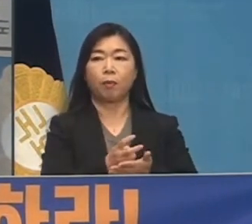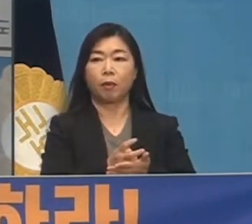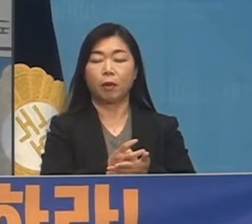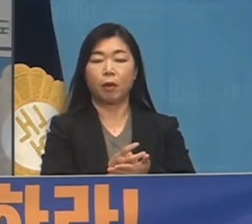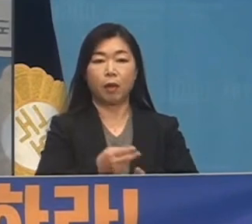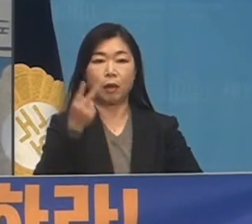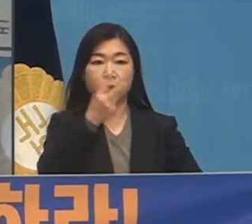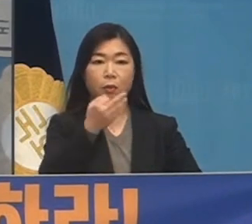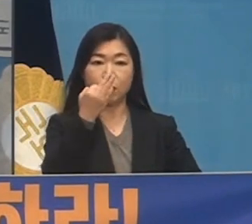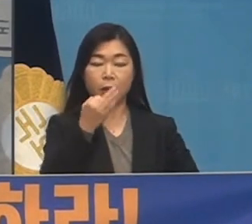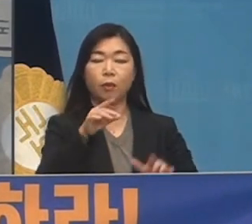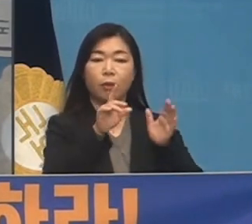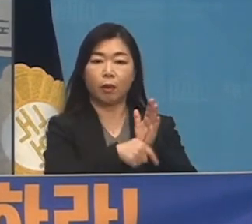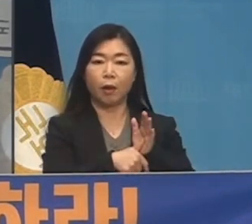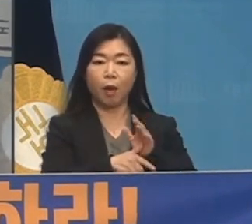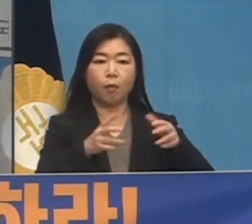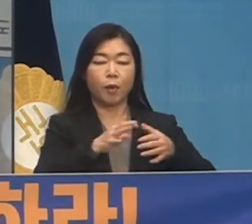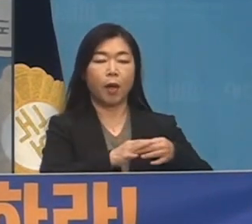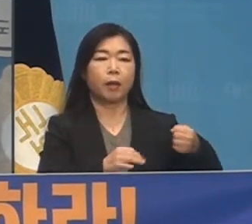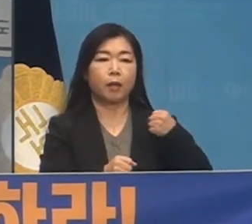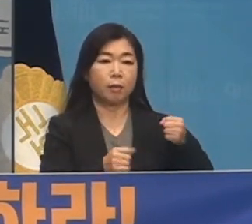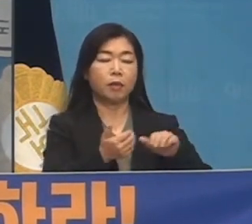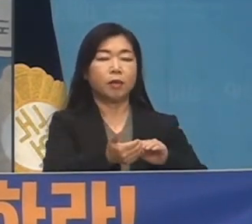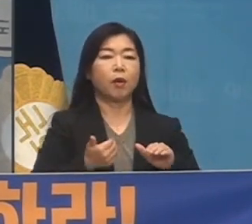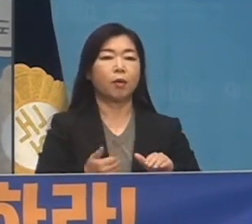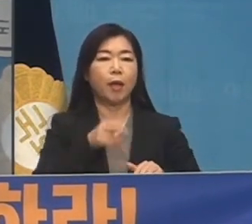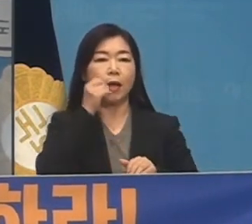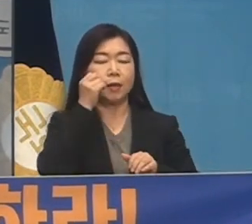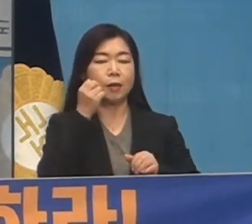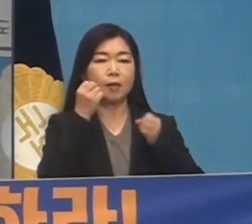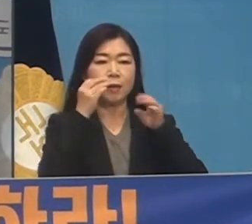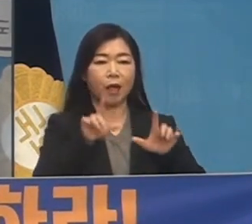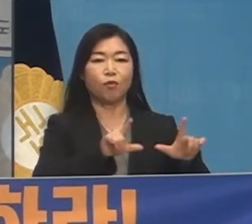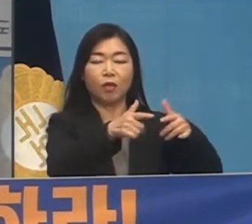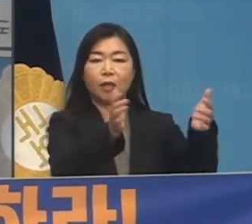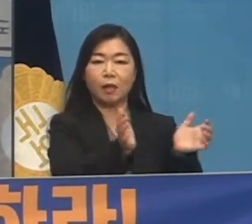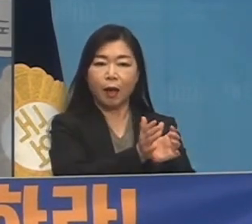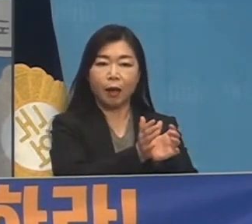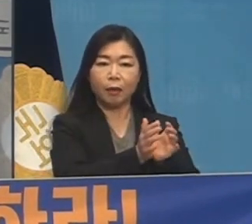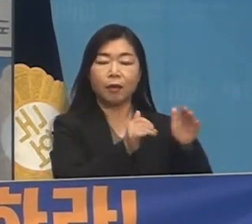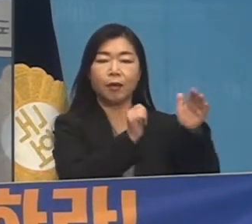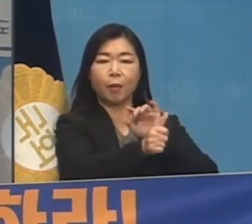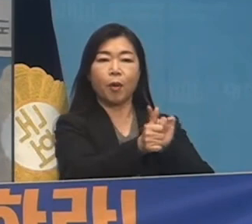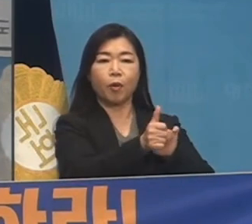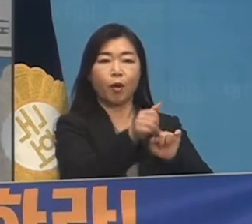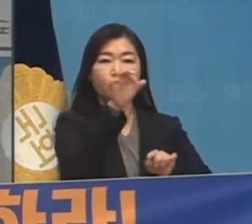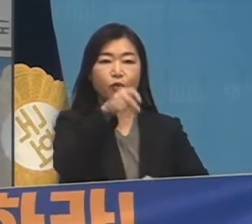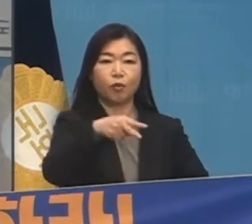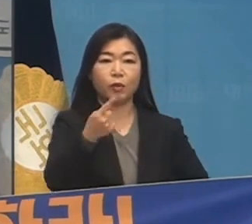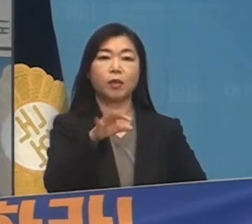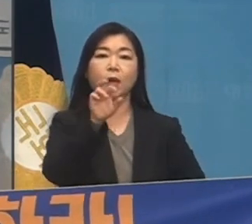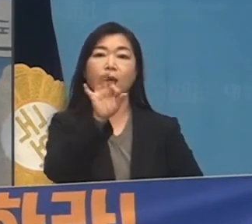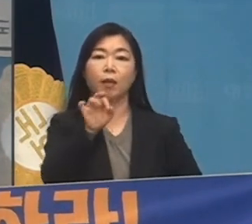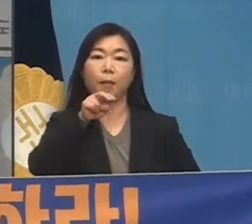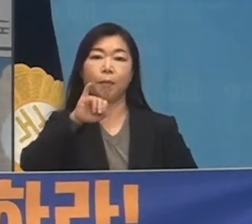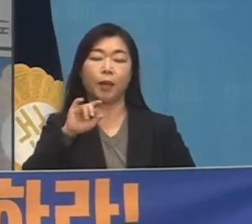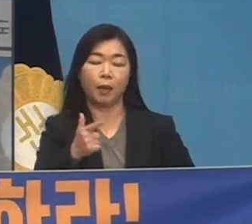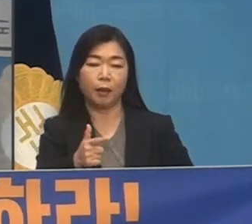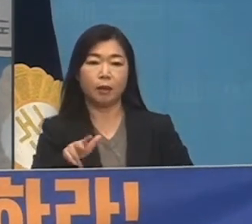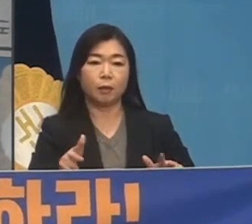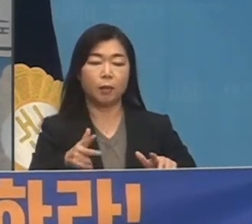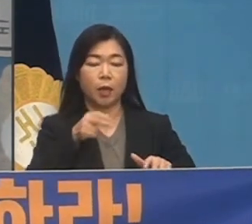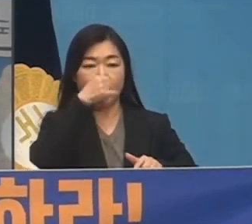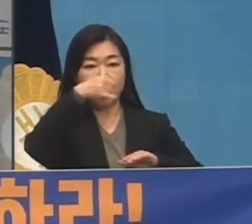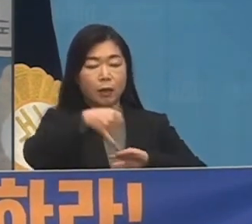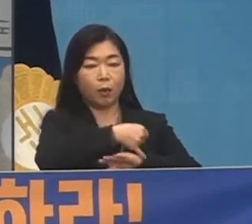법은 2014년도에 국민의힘 전 신인 새누리당 원내대표를 맡고 계시던 유승민 의원이 현재